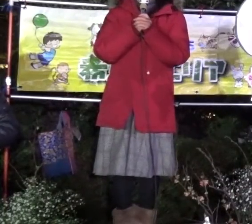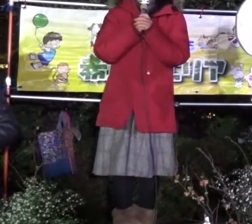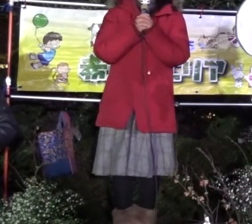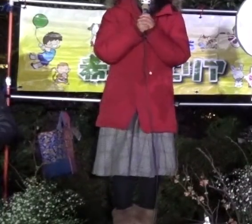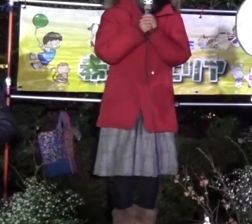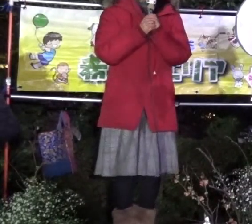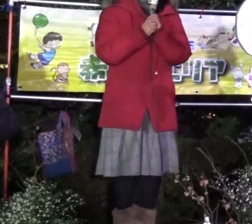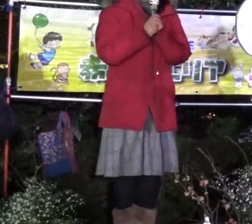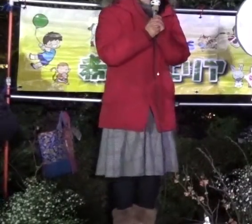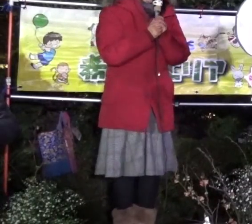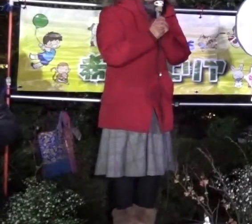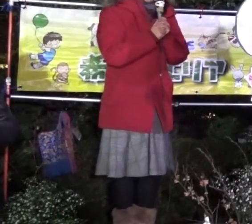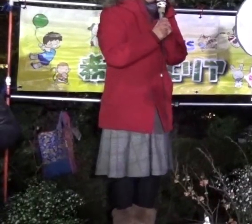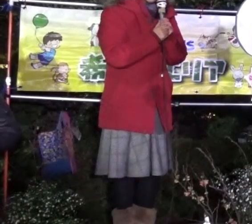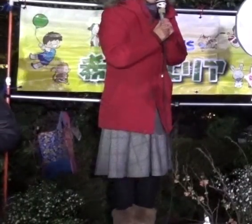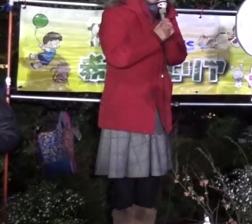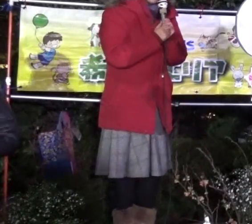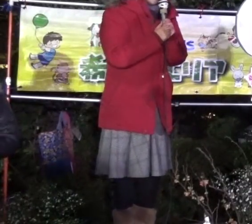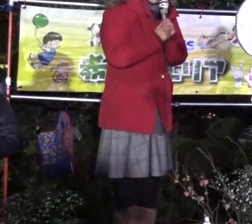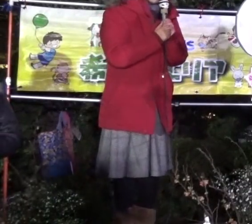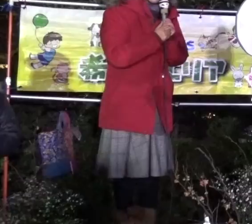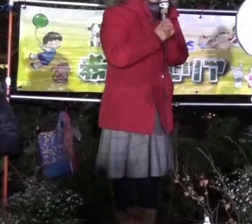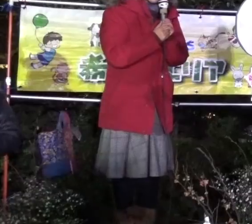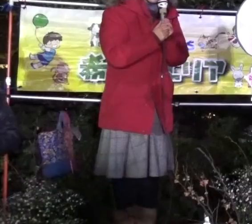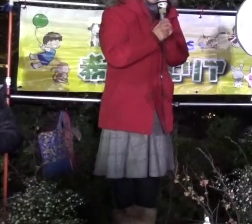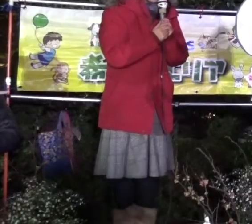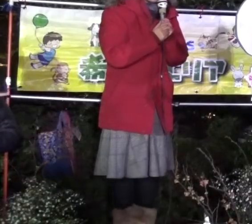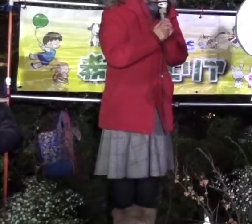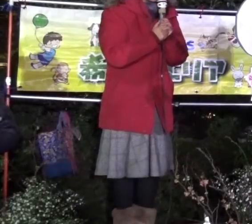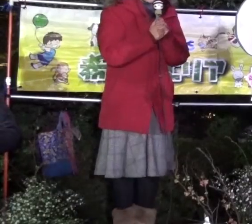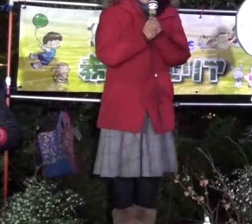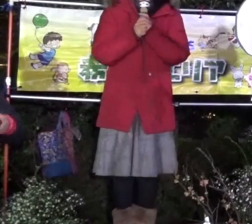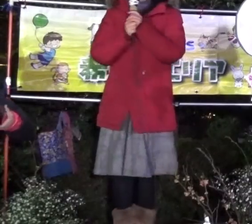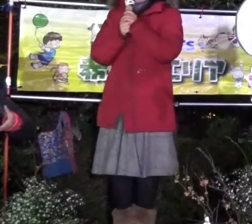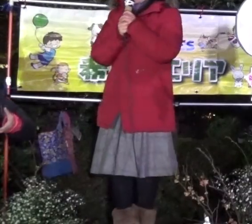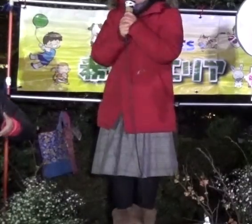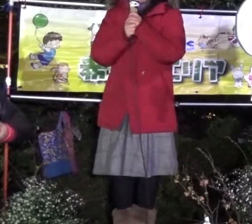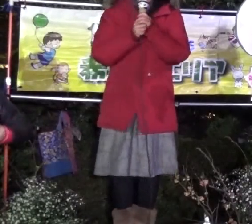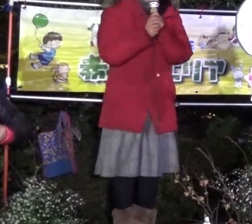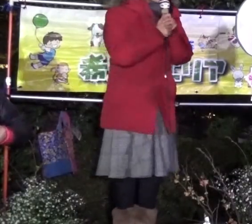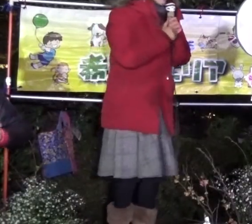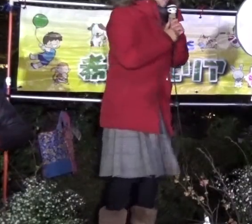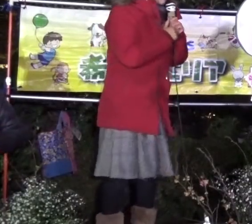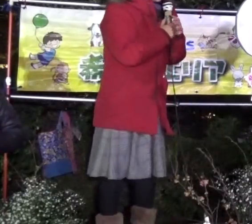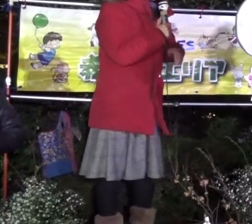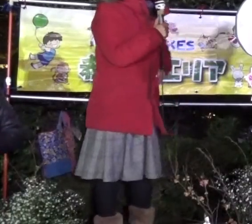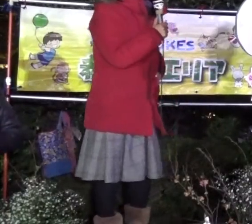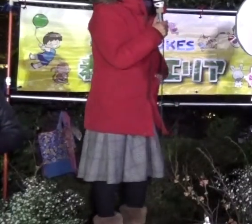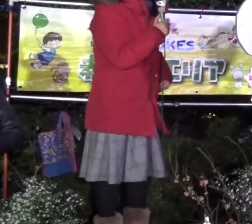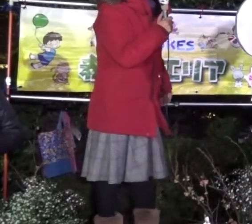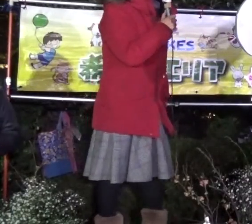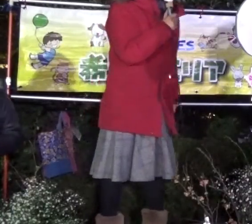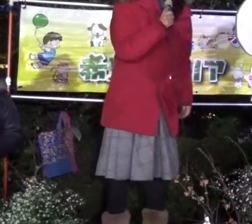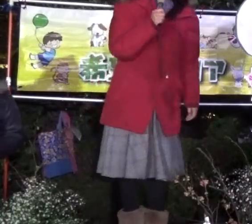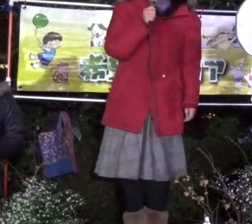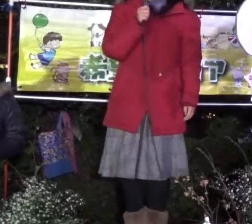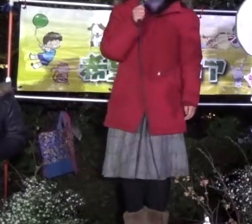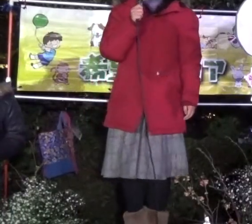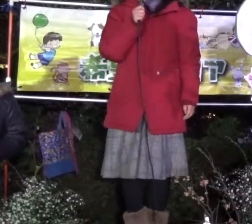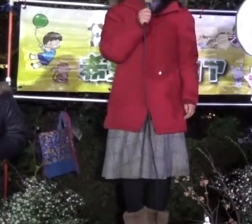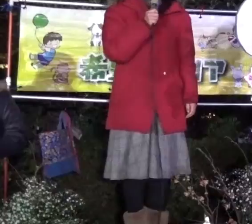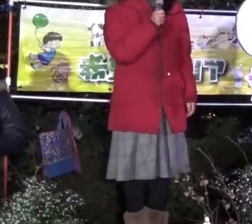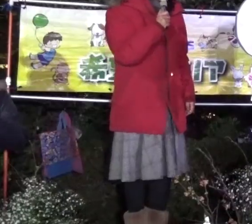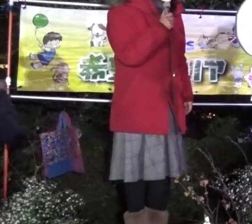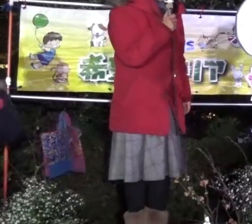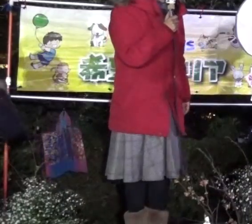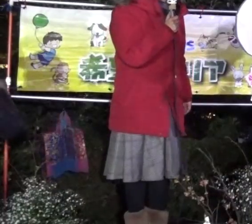からね。 ね、 はい、ここに カイロあります。 新品のカイロございます。 はい、というわけで、 はい、 国